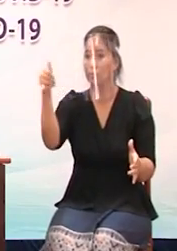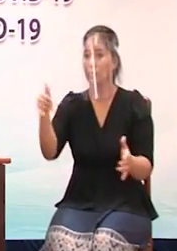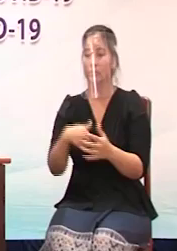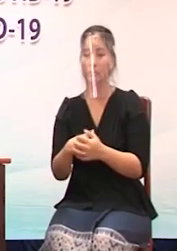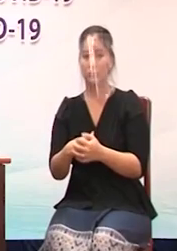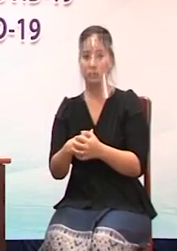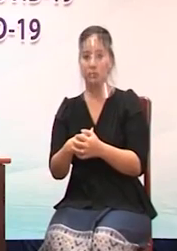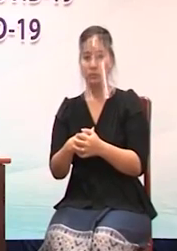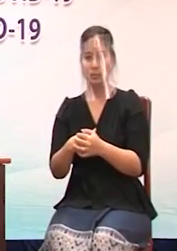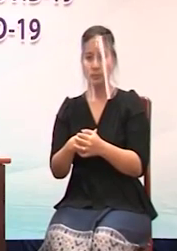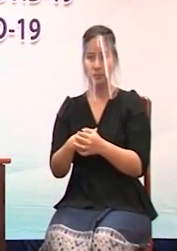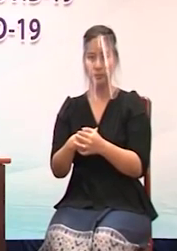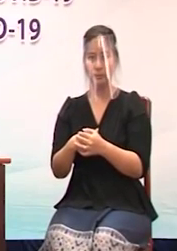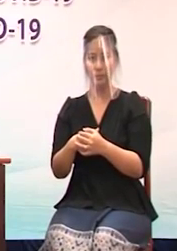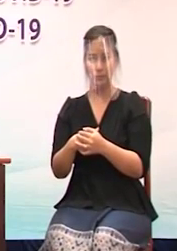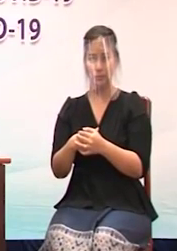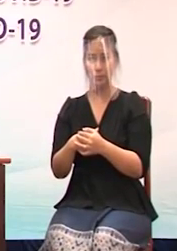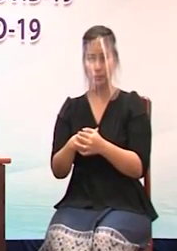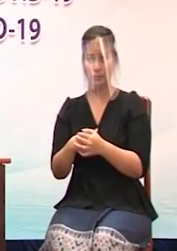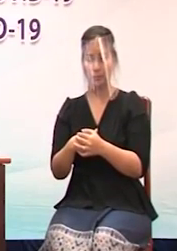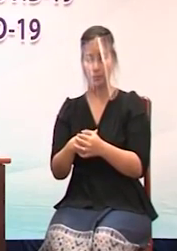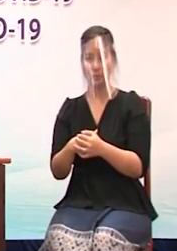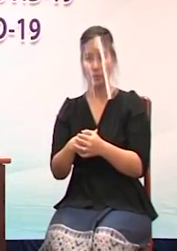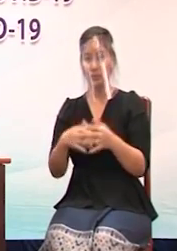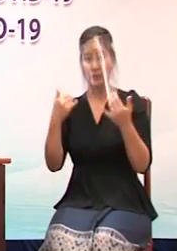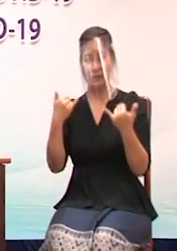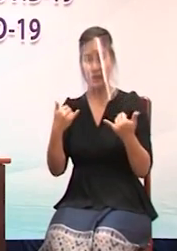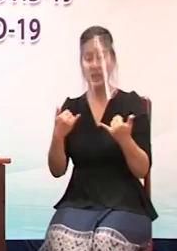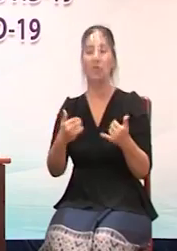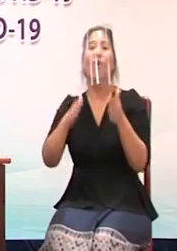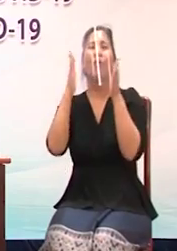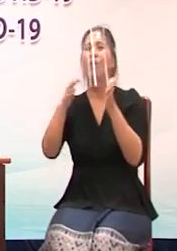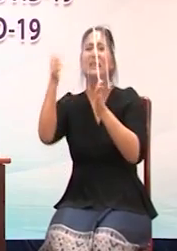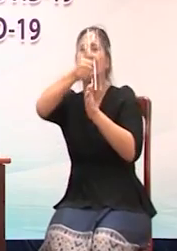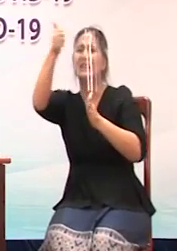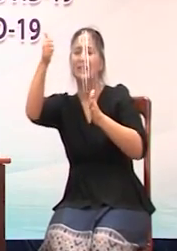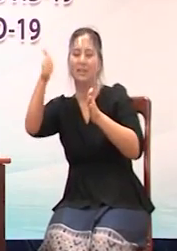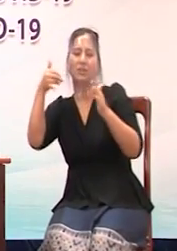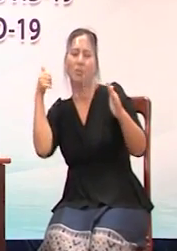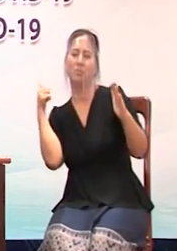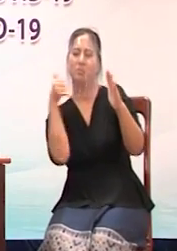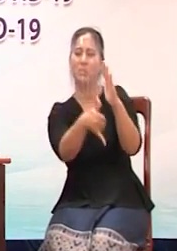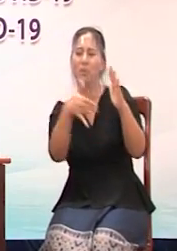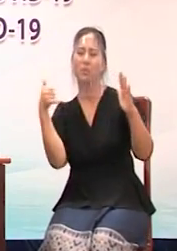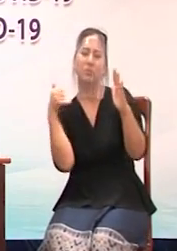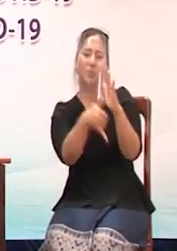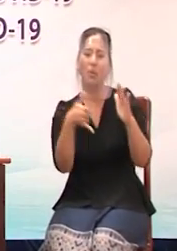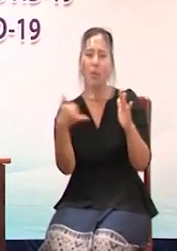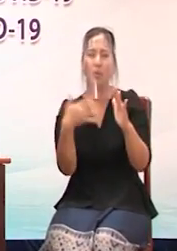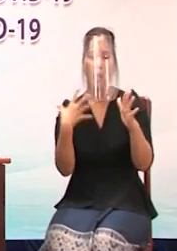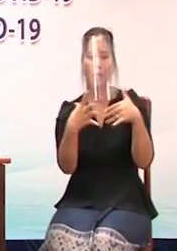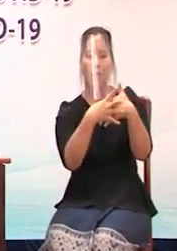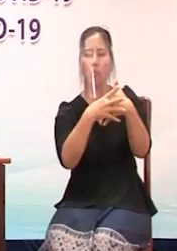ที่ดังกล่าวหั่นเนาะแม่นผู้ที่เป็นลูกค้าไปผู้ที่ติดเชื้อผ่านไปเนาะเป็นบ่ว่าเป็นไดมอนด์บ่ว่